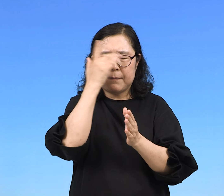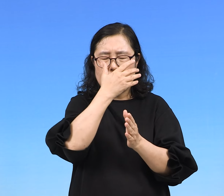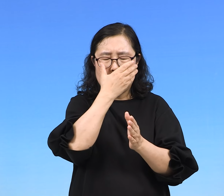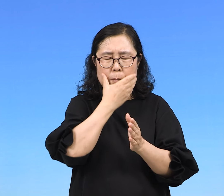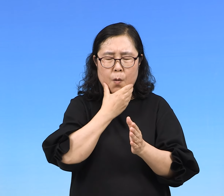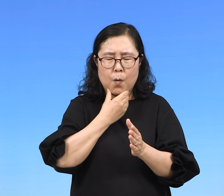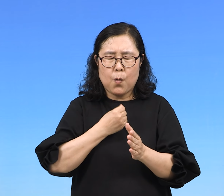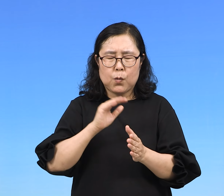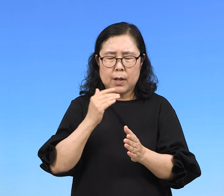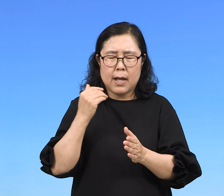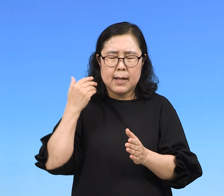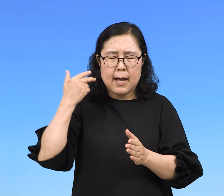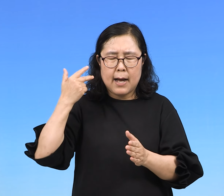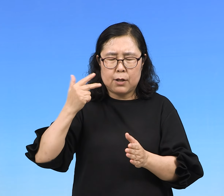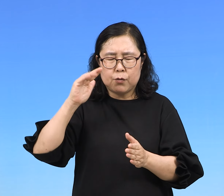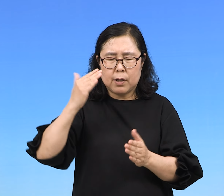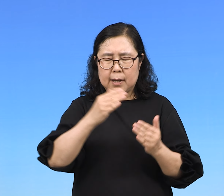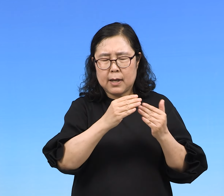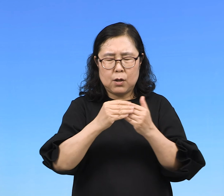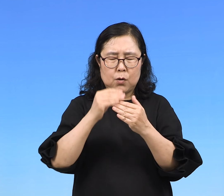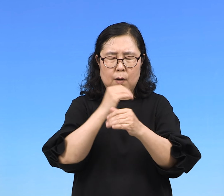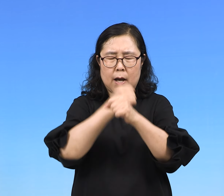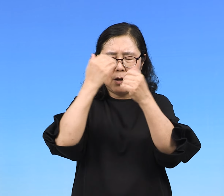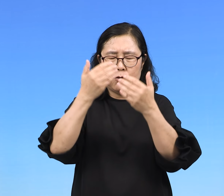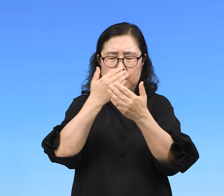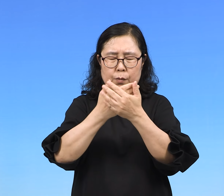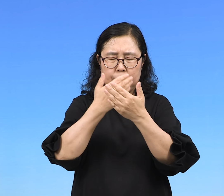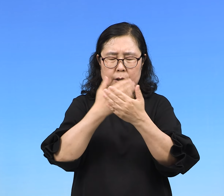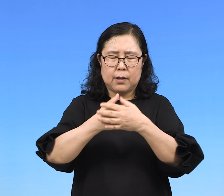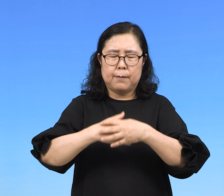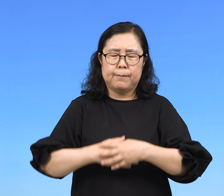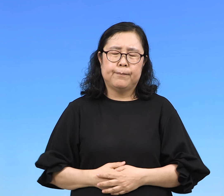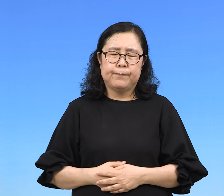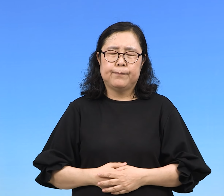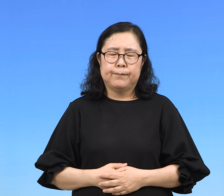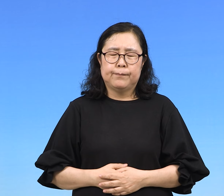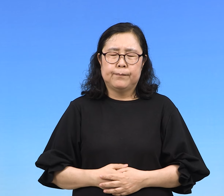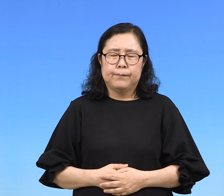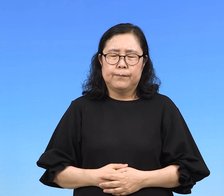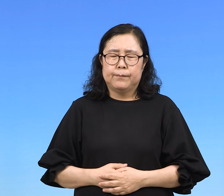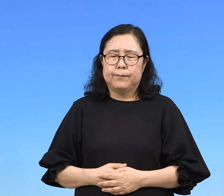너무나 아름답고 복된 한 주간이 되도록 인도하여 주시옵소서.